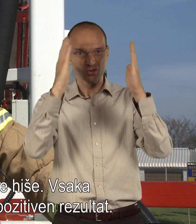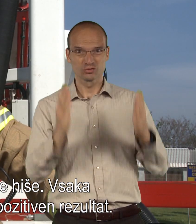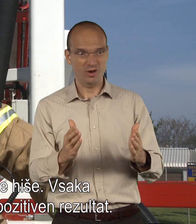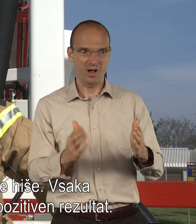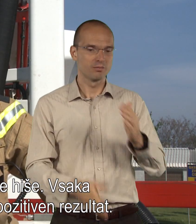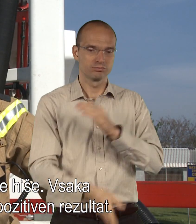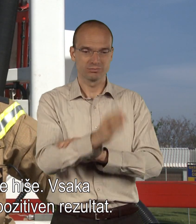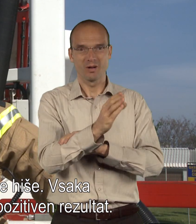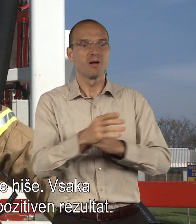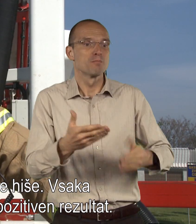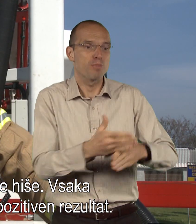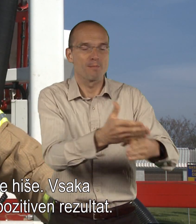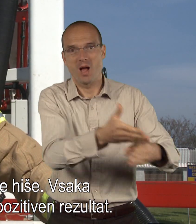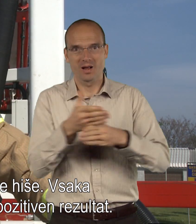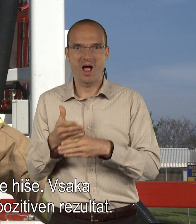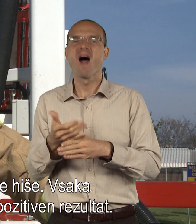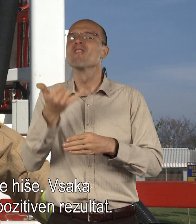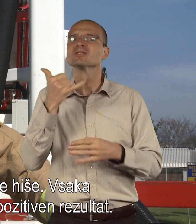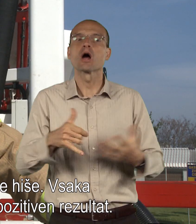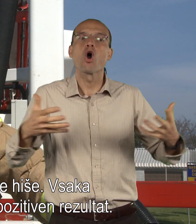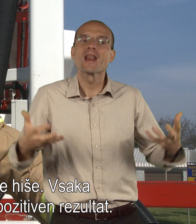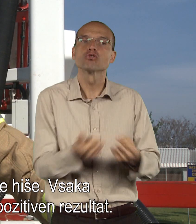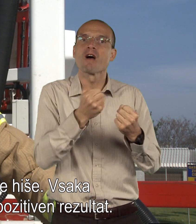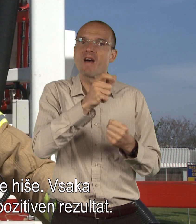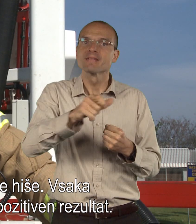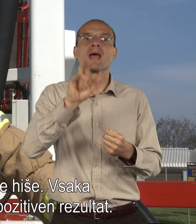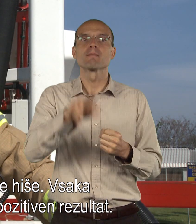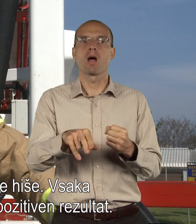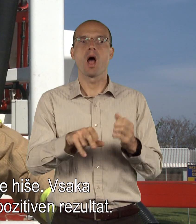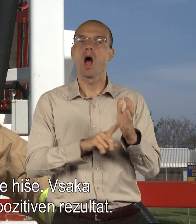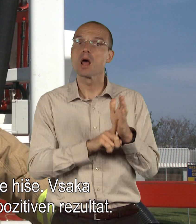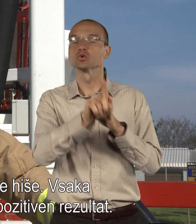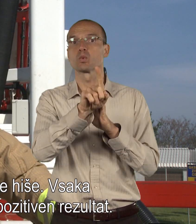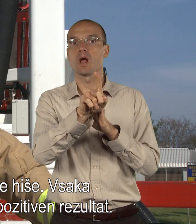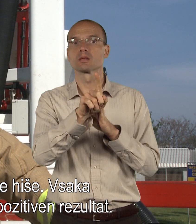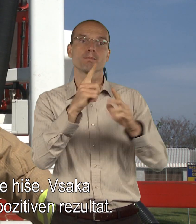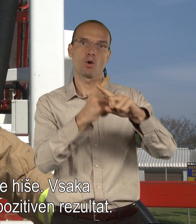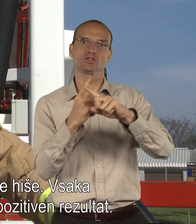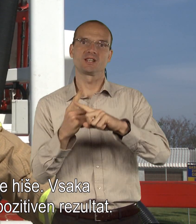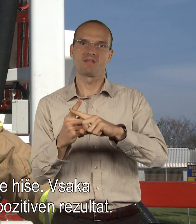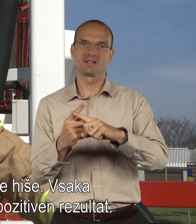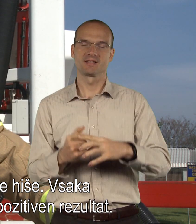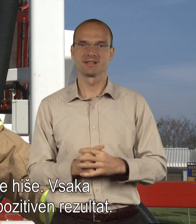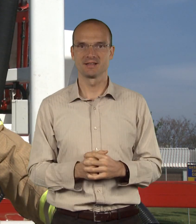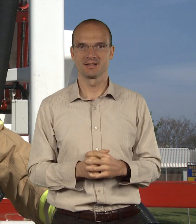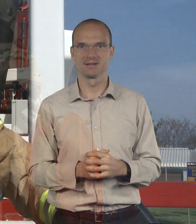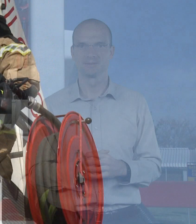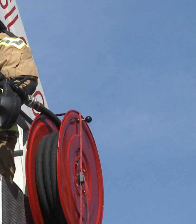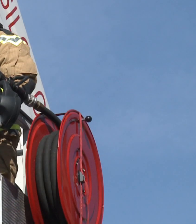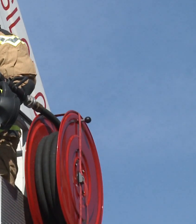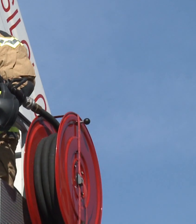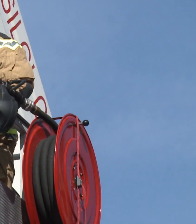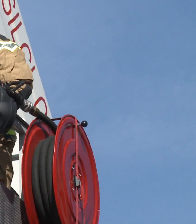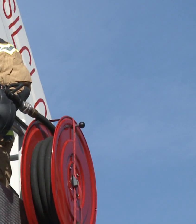da v bistvu vsaka intervencija ima nek rezultat pozitiven,